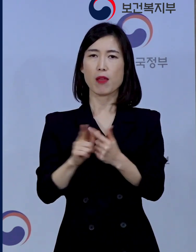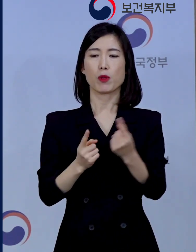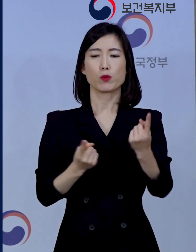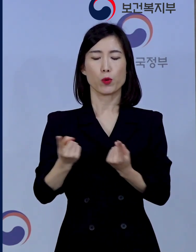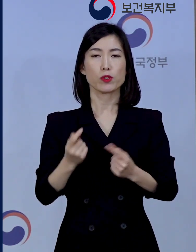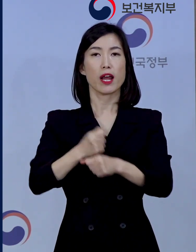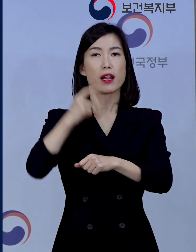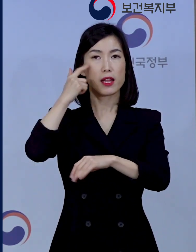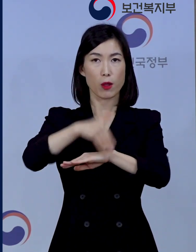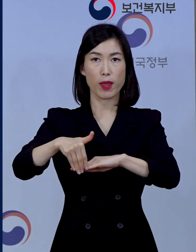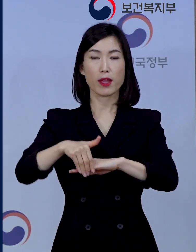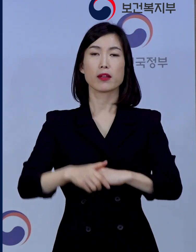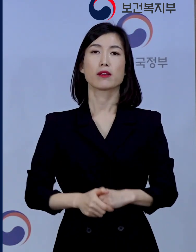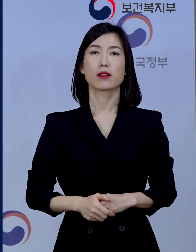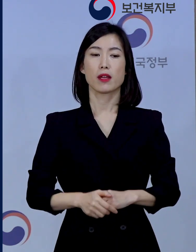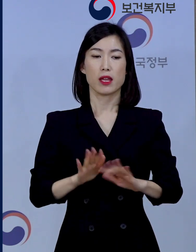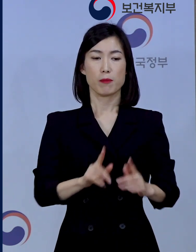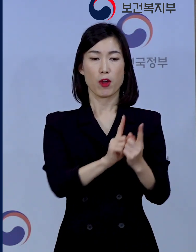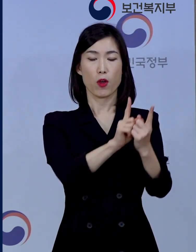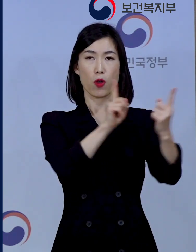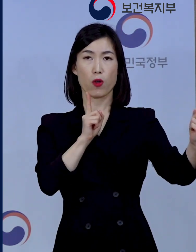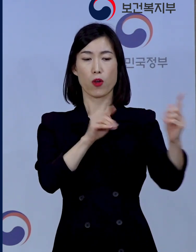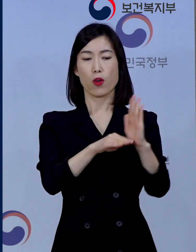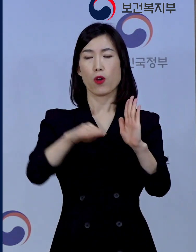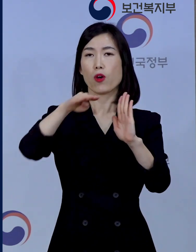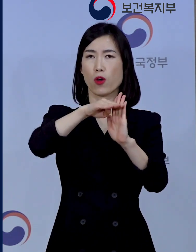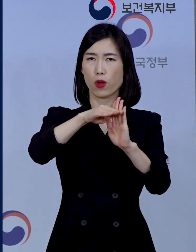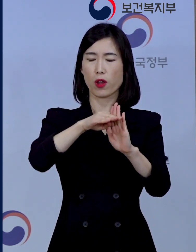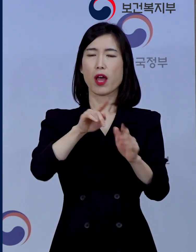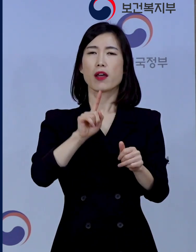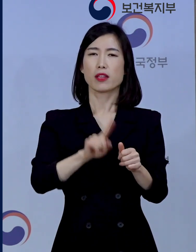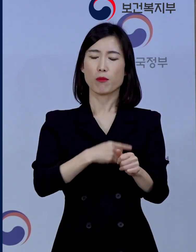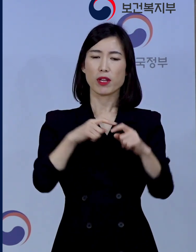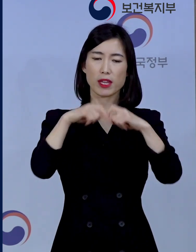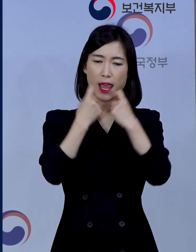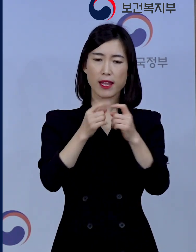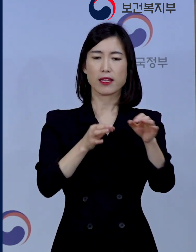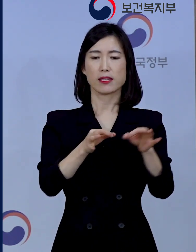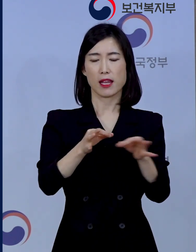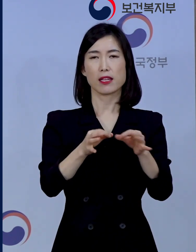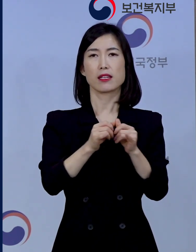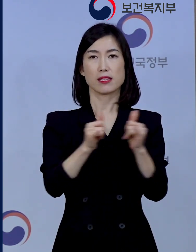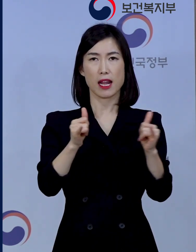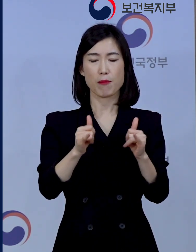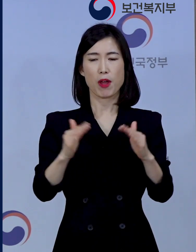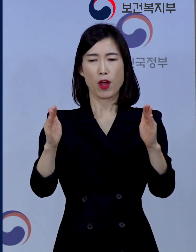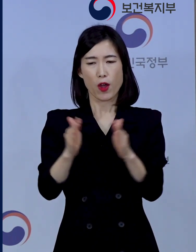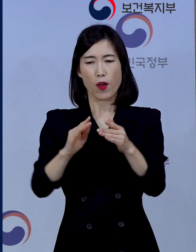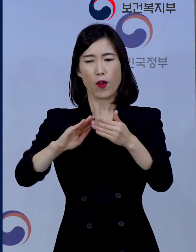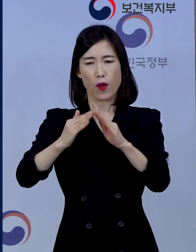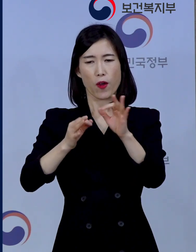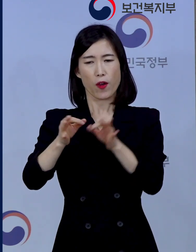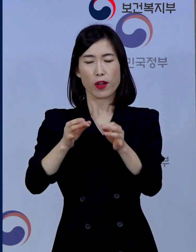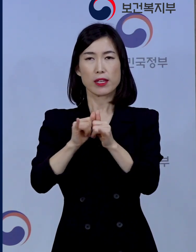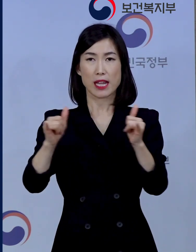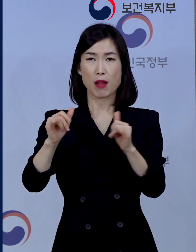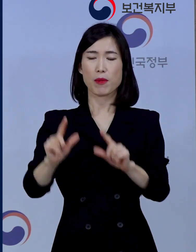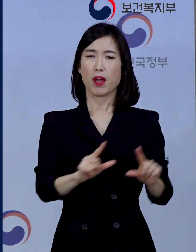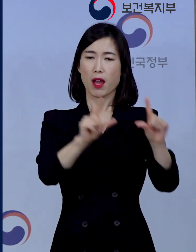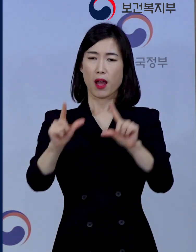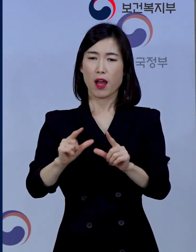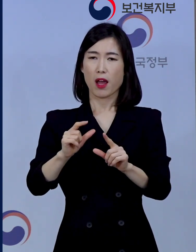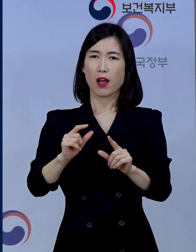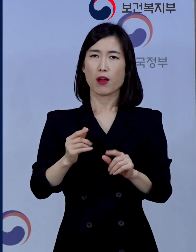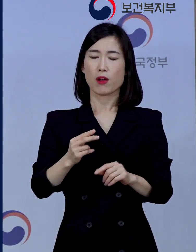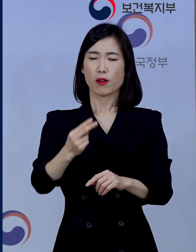조정할 것입니다. 이번 거리두기 상향으로 수많은 자영업자와 영세 소상공인분들이